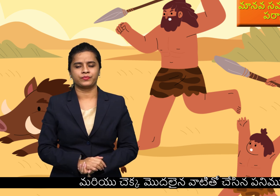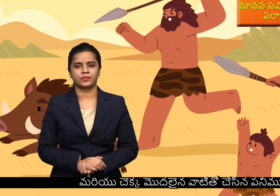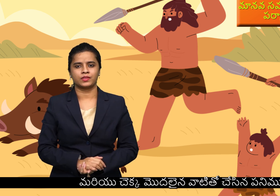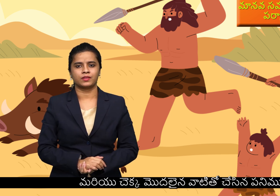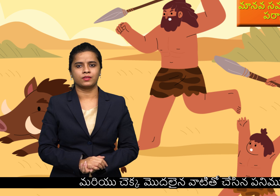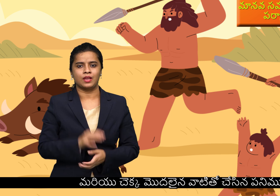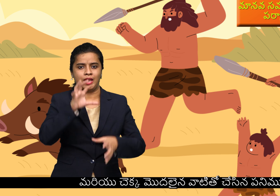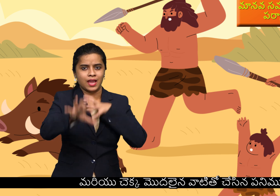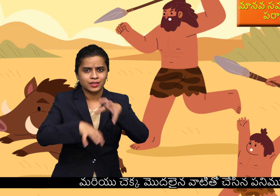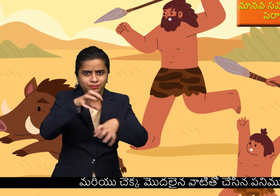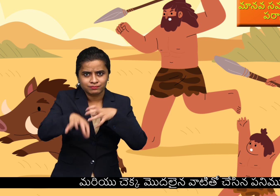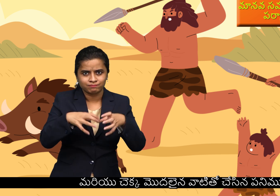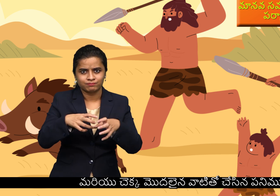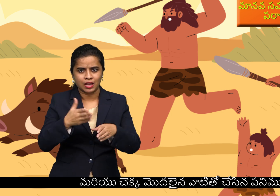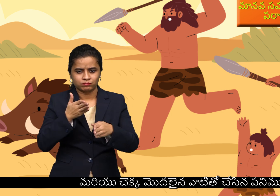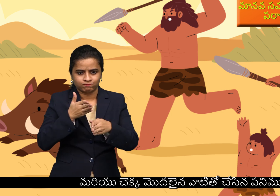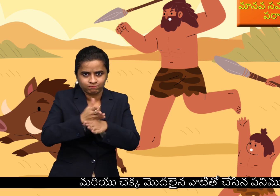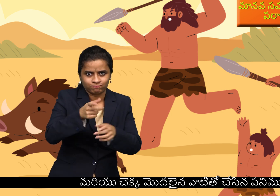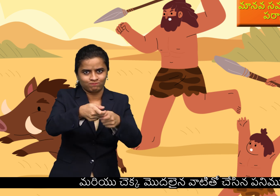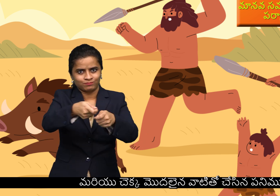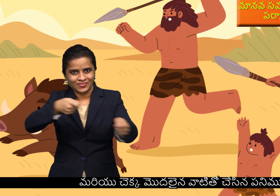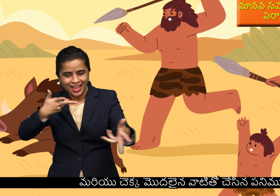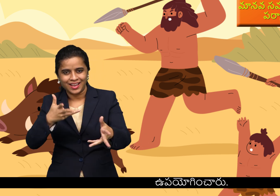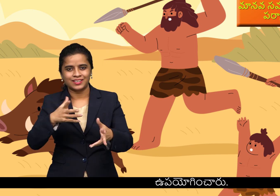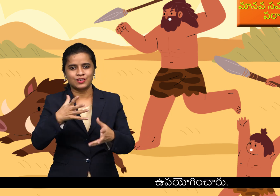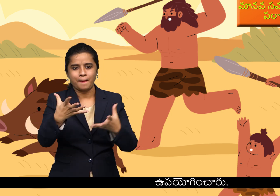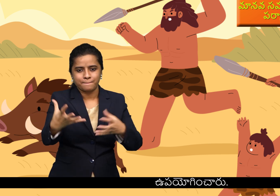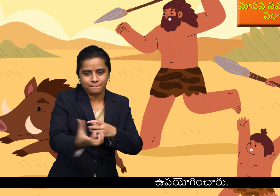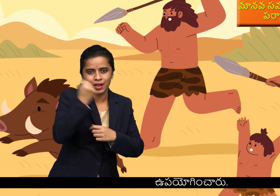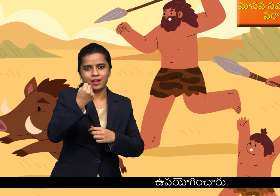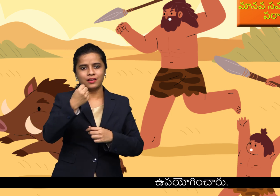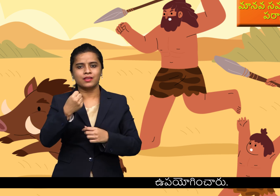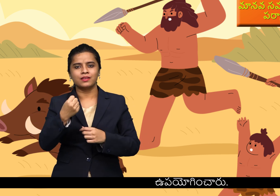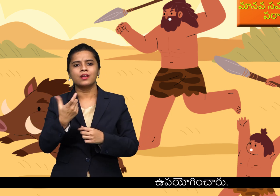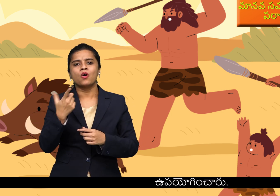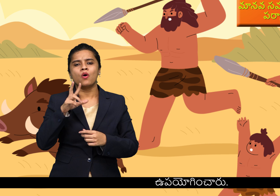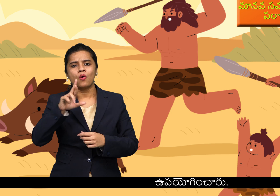మరియు చెక్క మొదలైన వాటితో చేసిన పనిముట్లను ఉపయోగించారు.